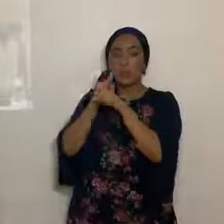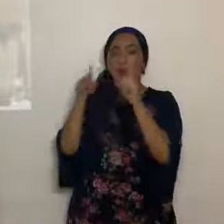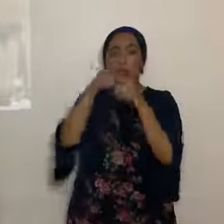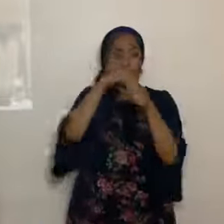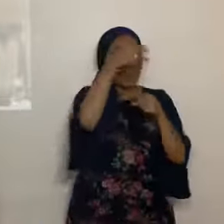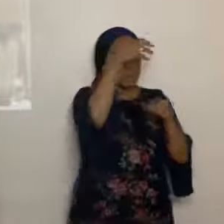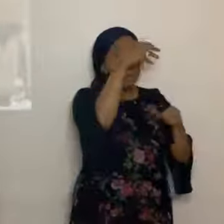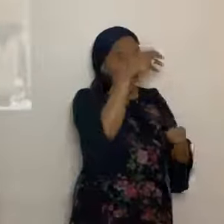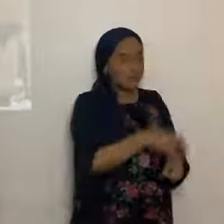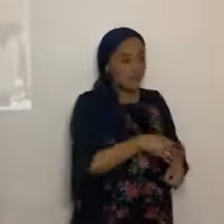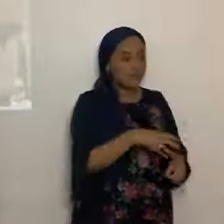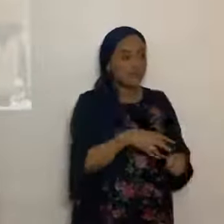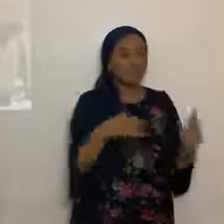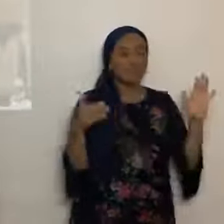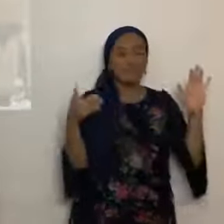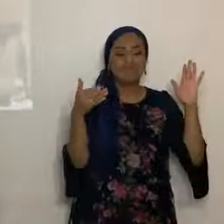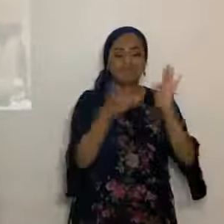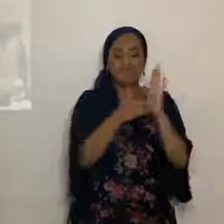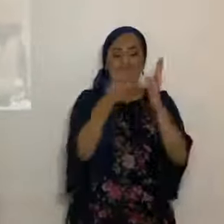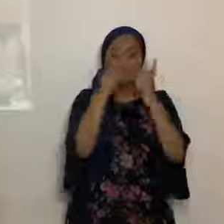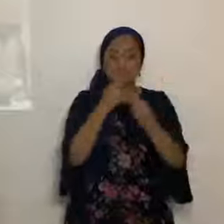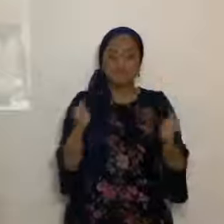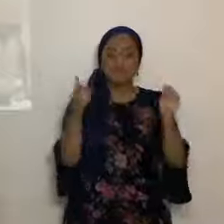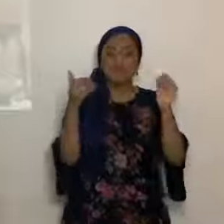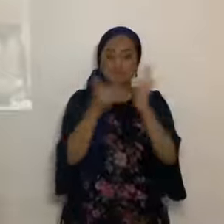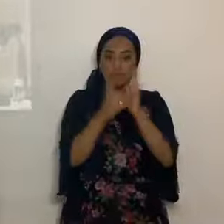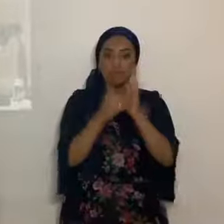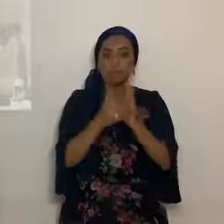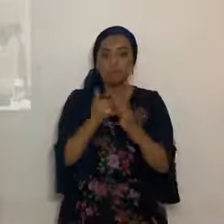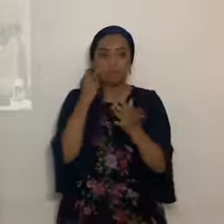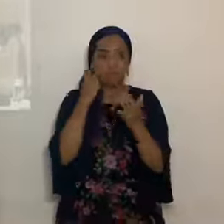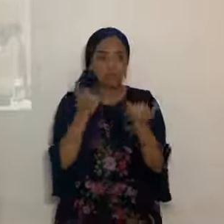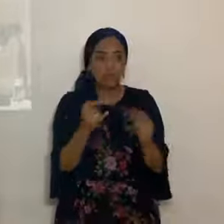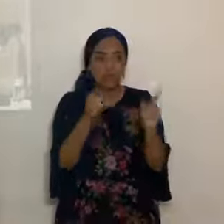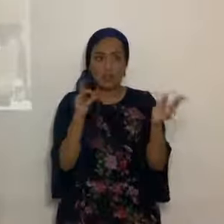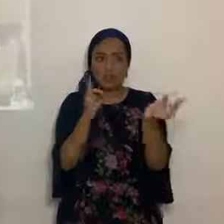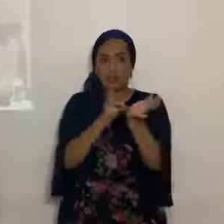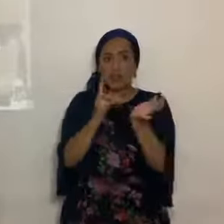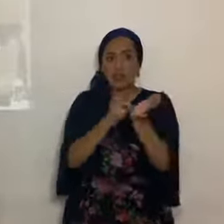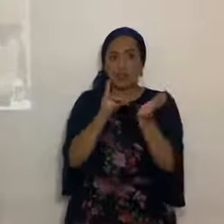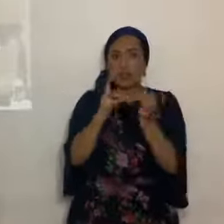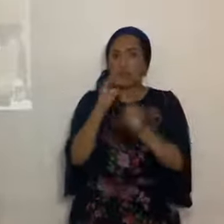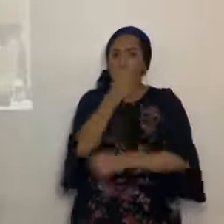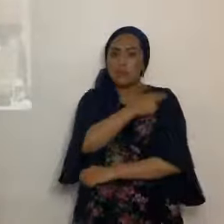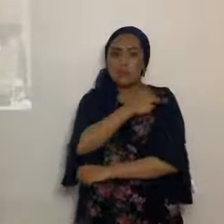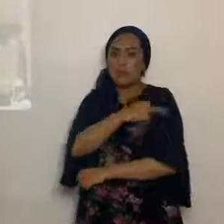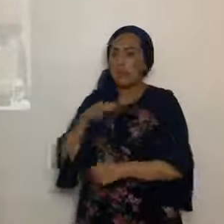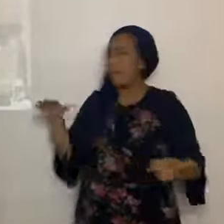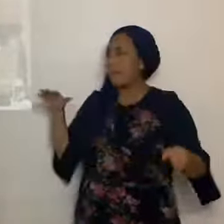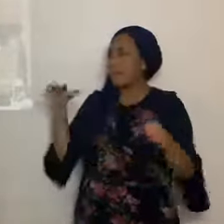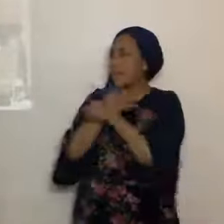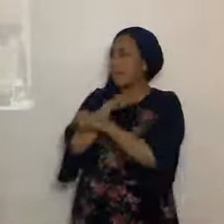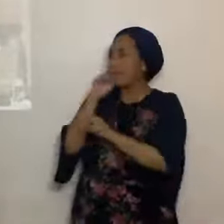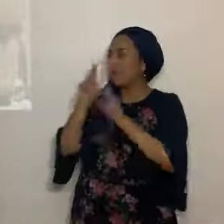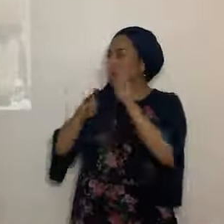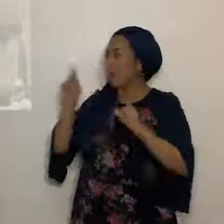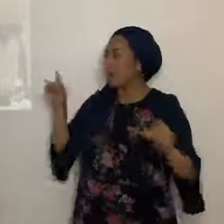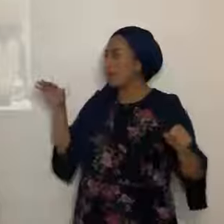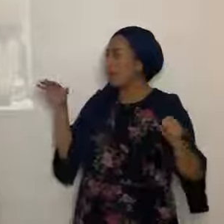hombre, eso bloquea la sanidad. Mira cómo están los hospitales llenos de almas, de gentes, pues, de